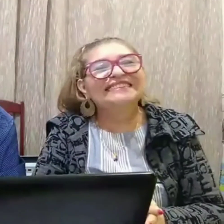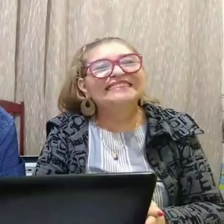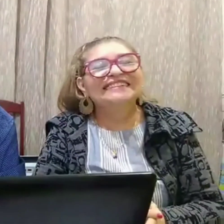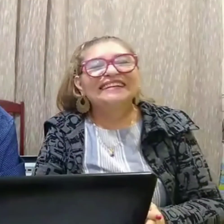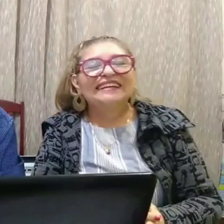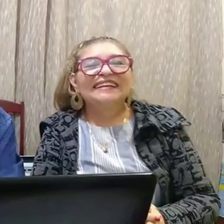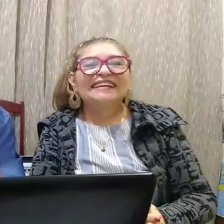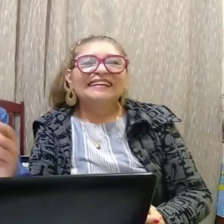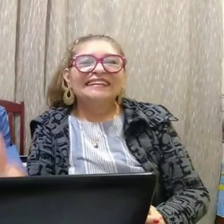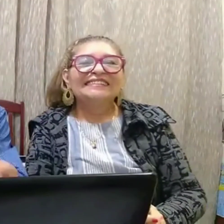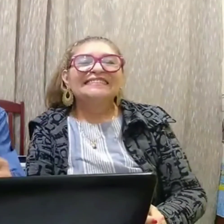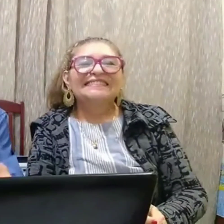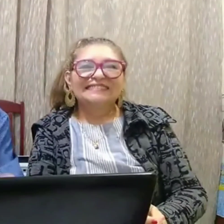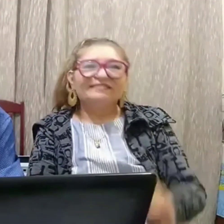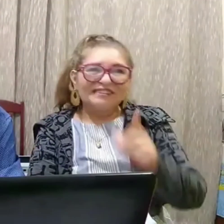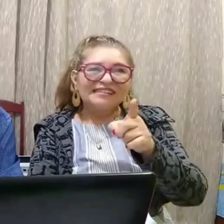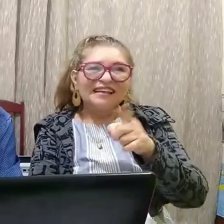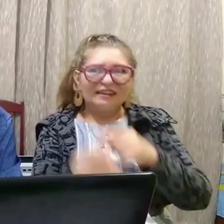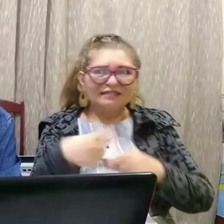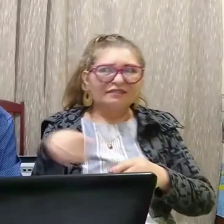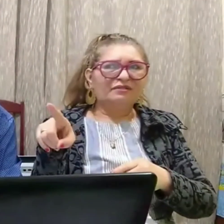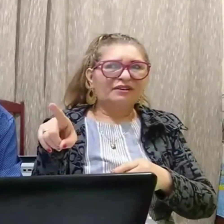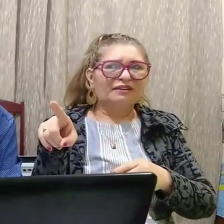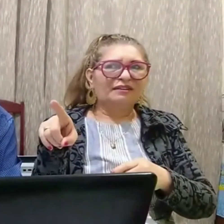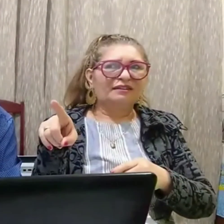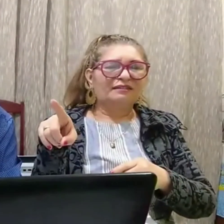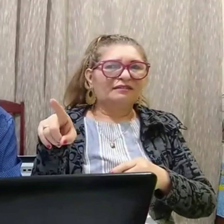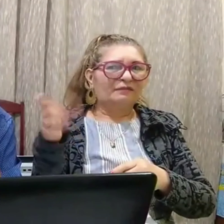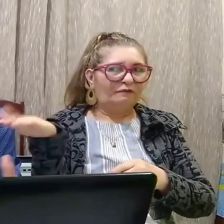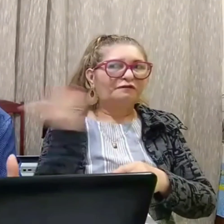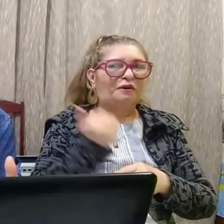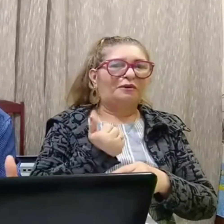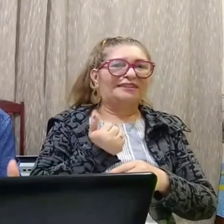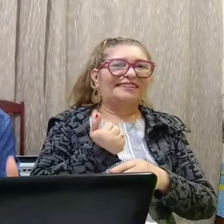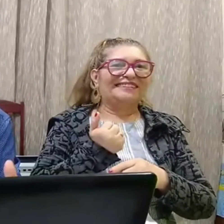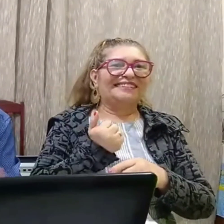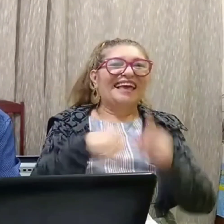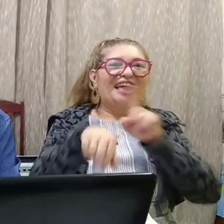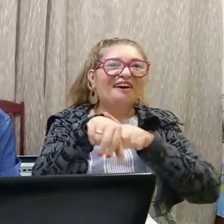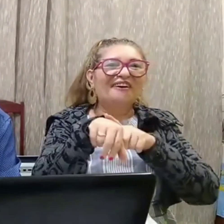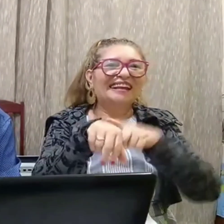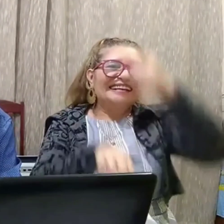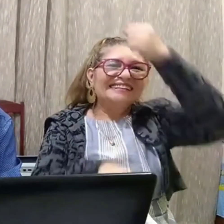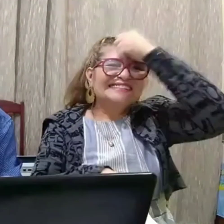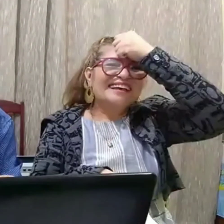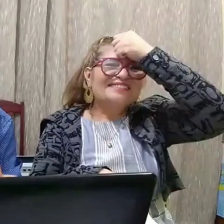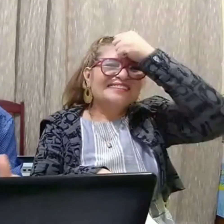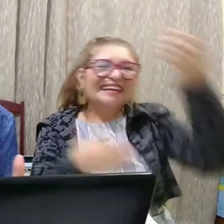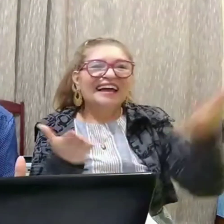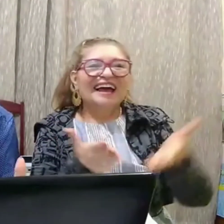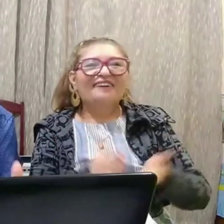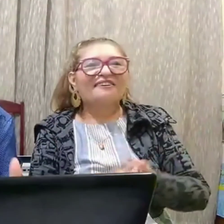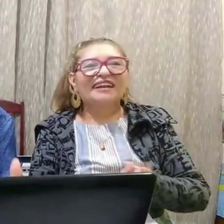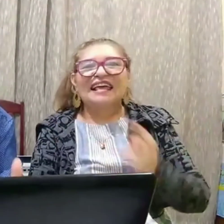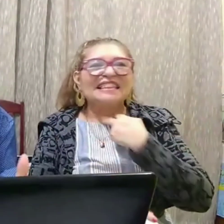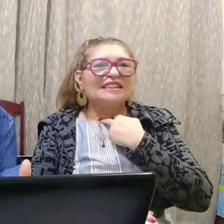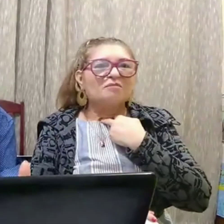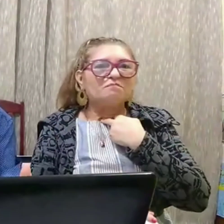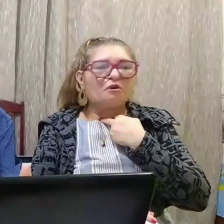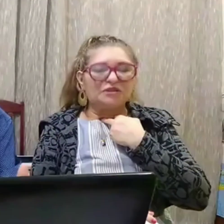foi, volta agora, é tempo de se arrepender, é tempo de voltar. Não deixa a tua vida